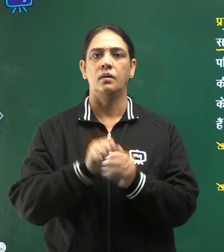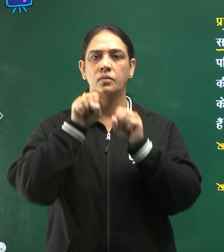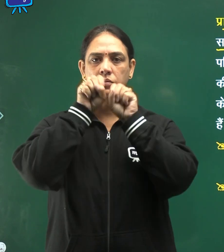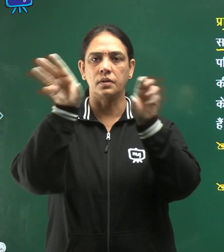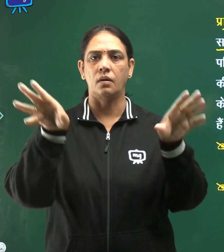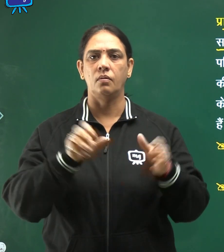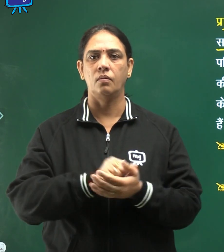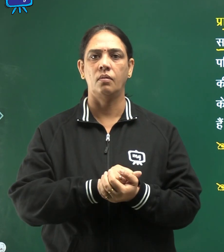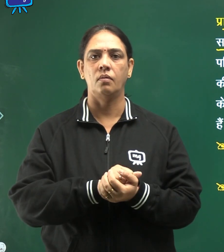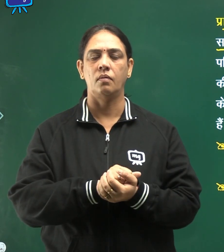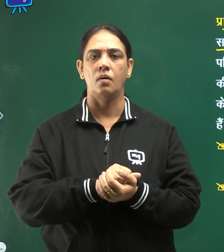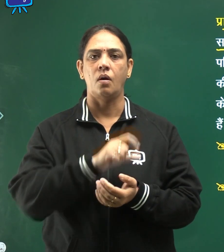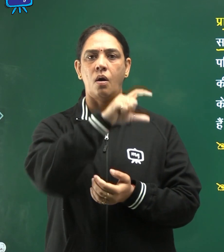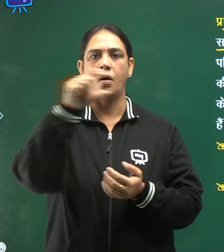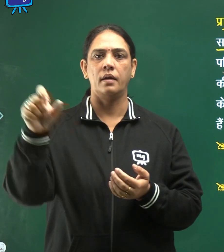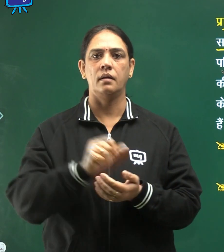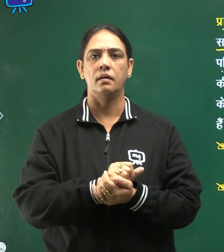सूचनाओं एवं